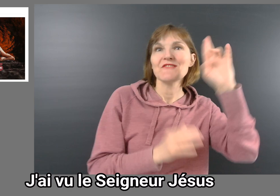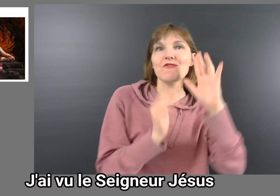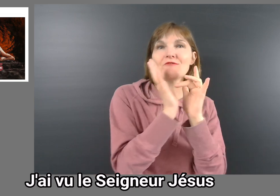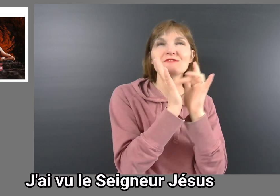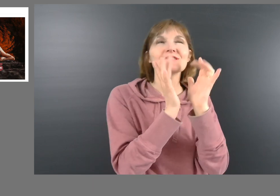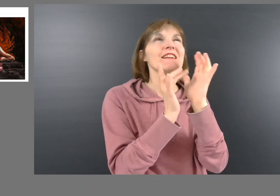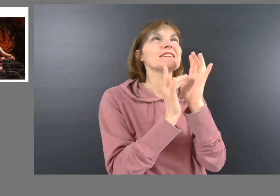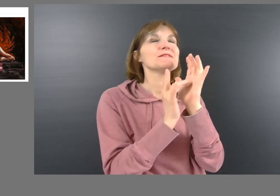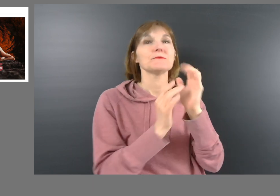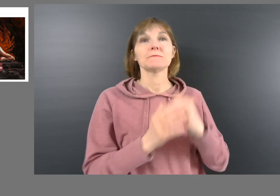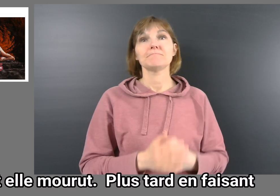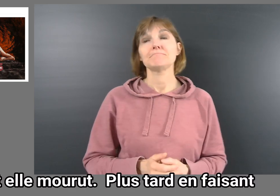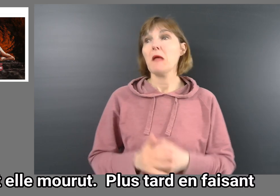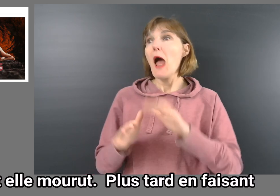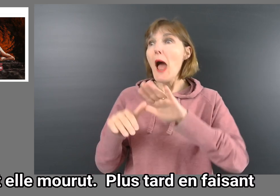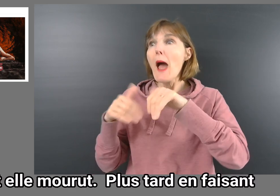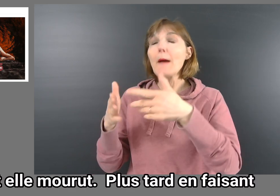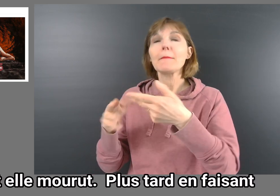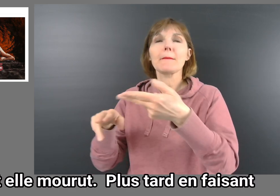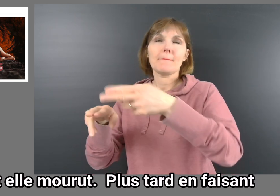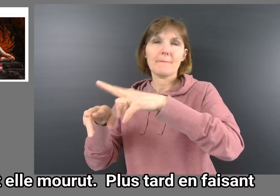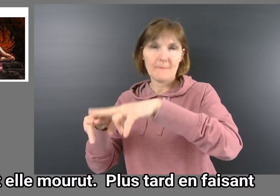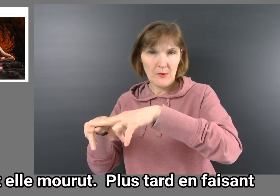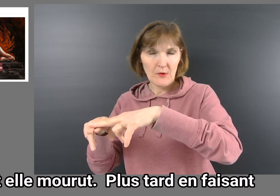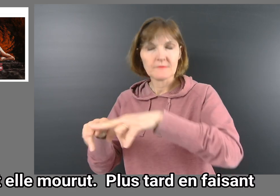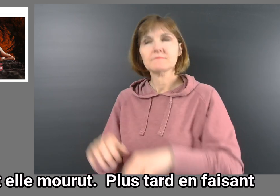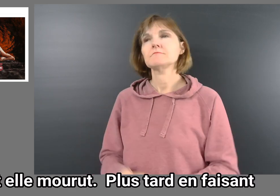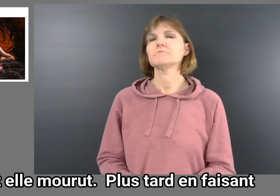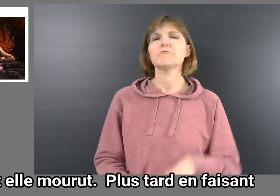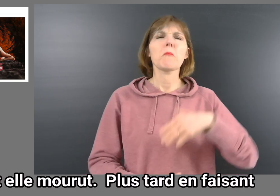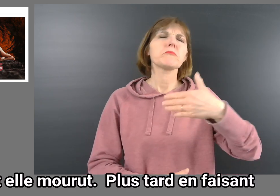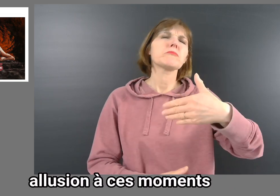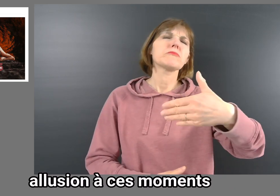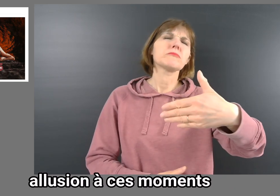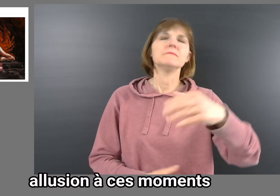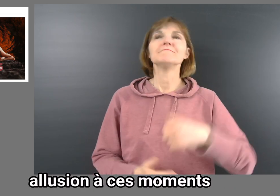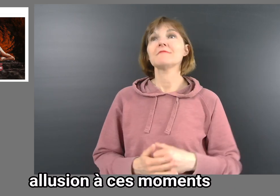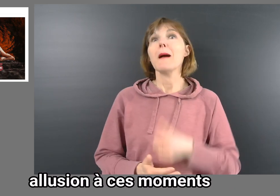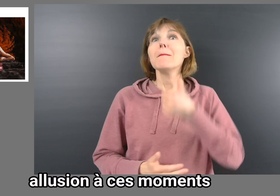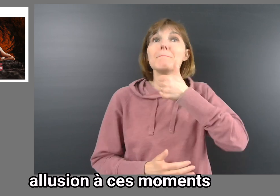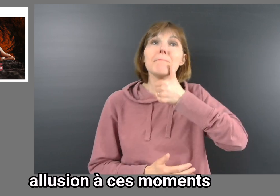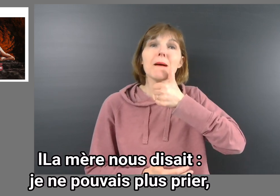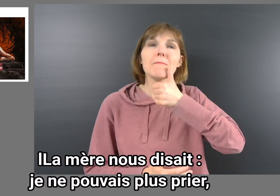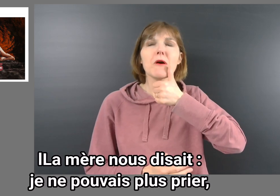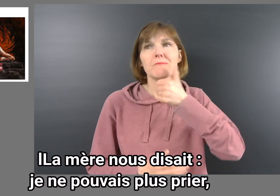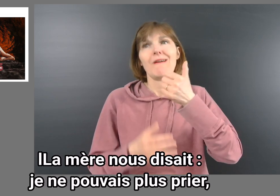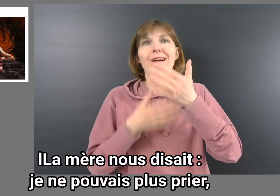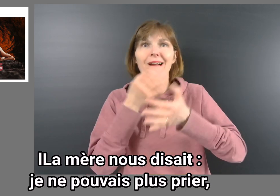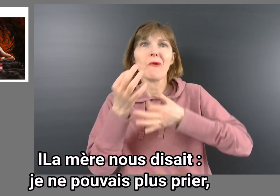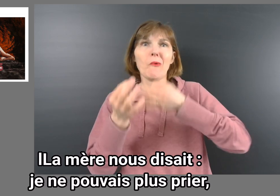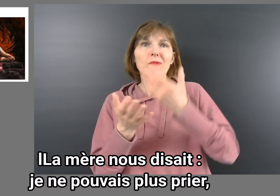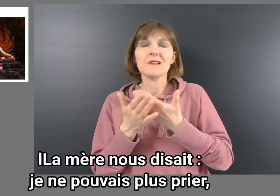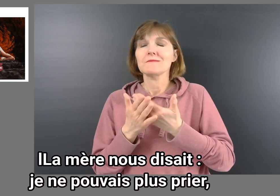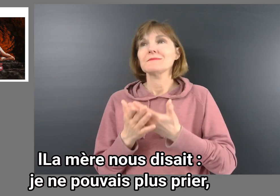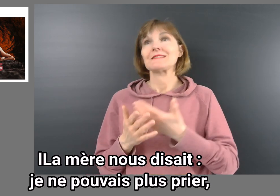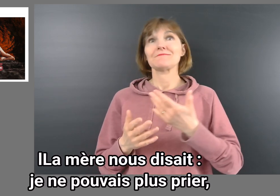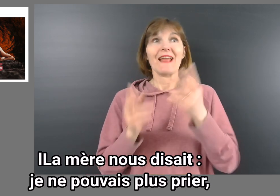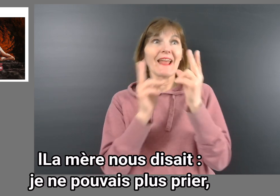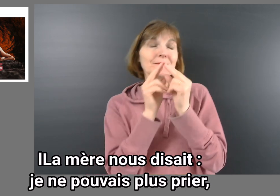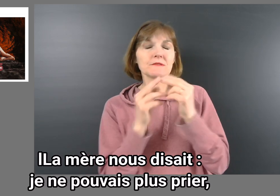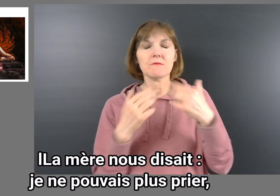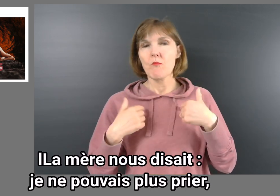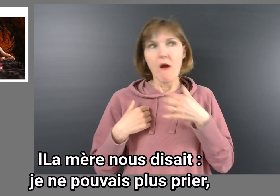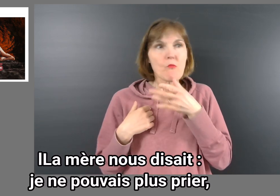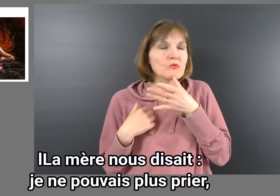Jésus. » Elle mourut. Plus tard, en faisant allusion à ces moments, la mère nous disait « Je ne pouvais